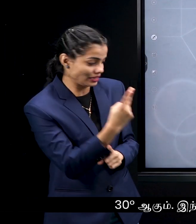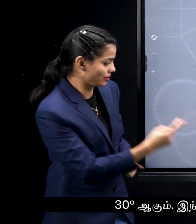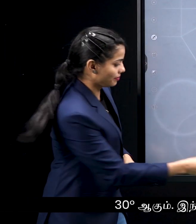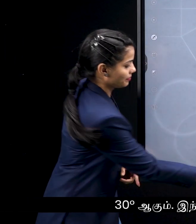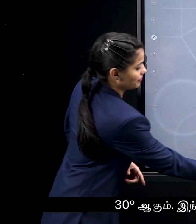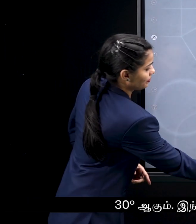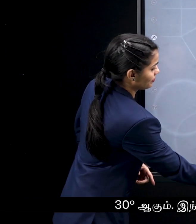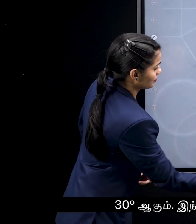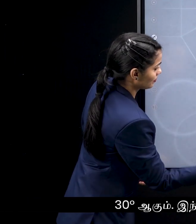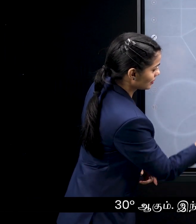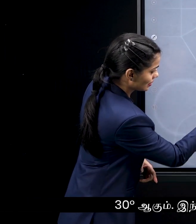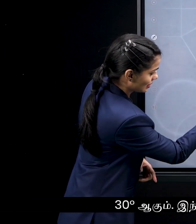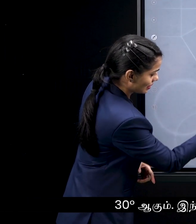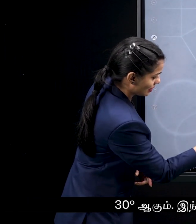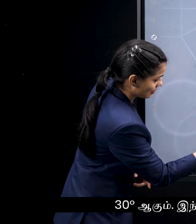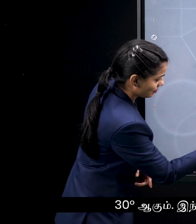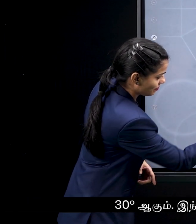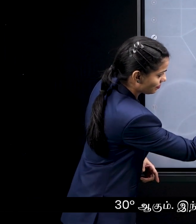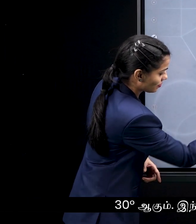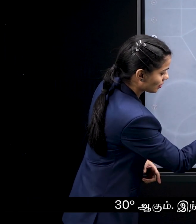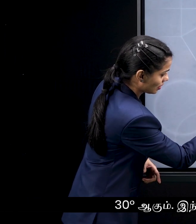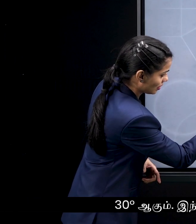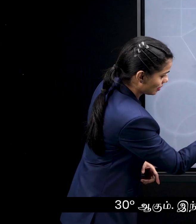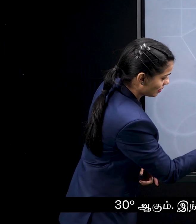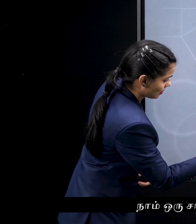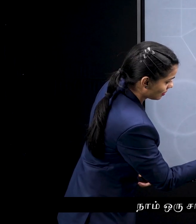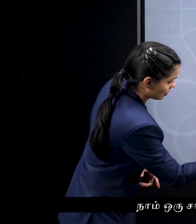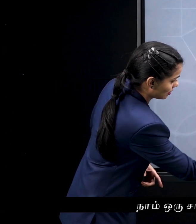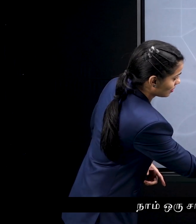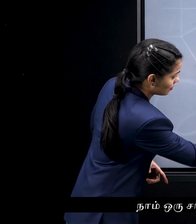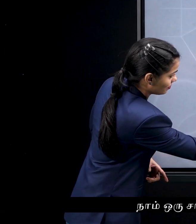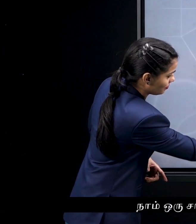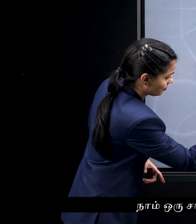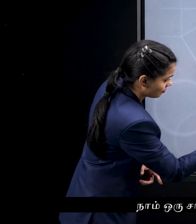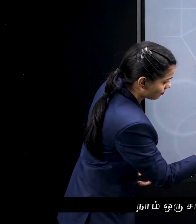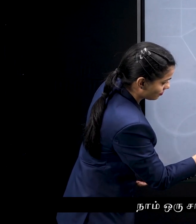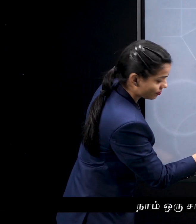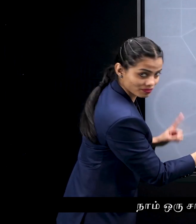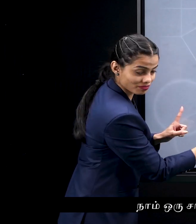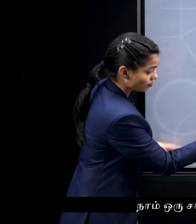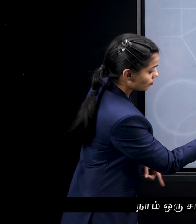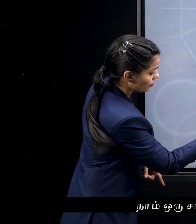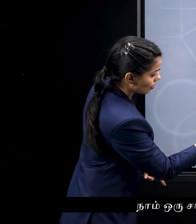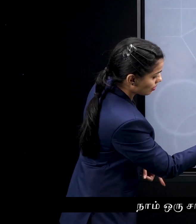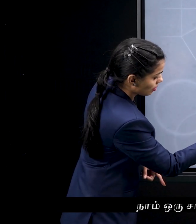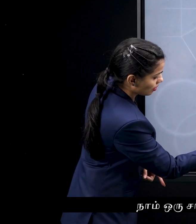ஆகும். இந்த இரண்டு கோணங்களையும் சேர்ப்பதன் மூலம் நாம் ஒரு சரியான கோணத்தை பெறுகிறோம். எனவே குறுங்கோணம்